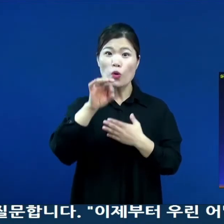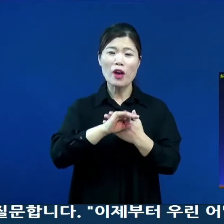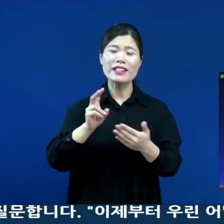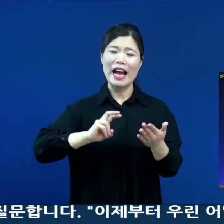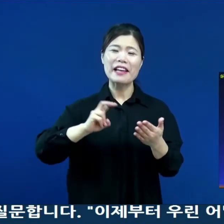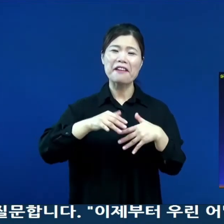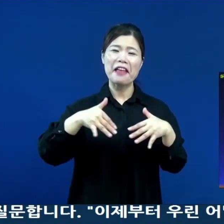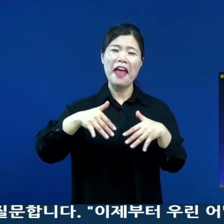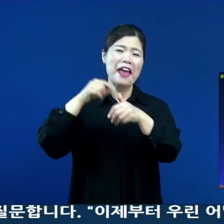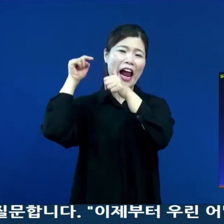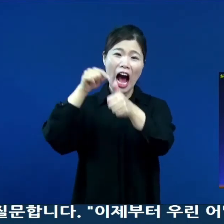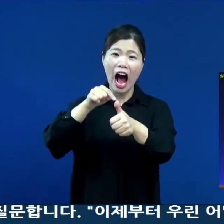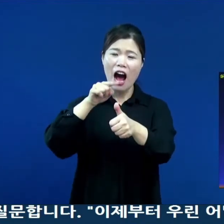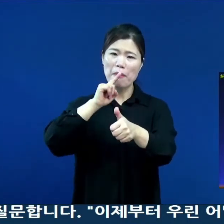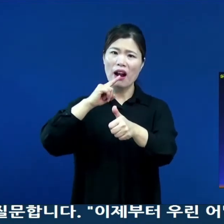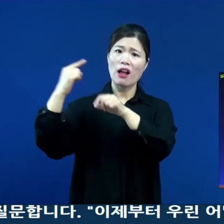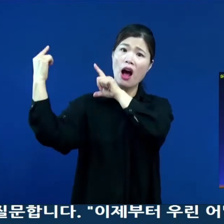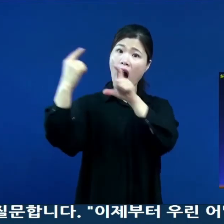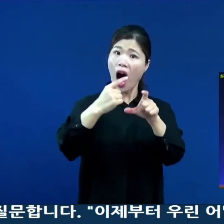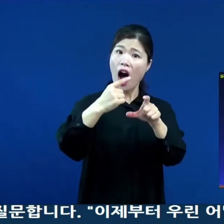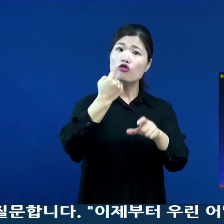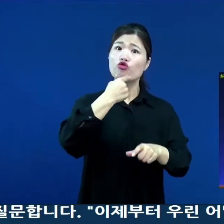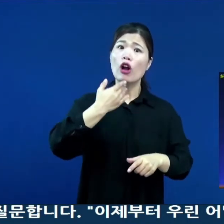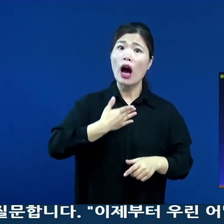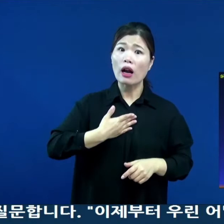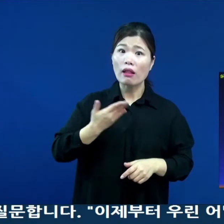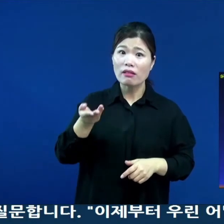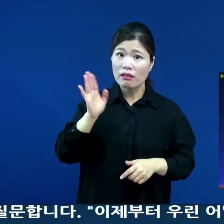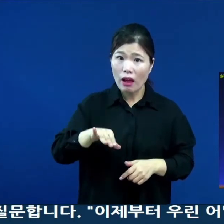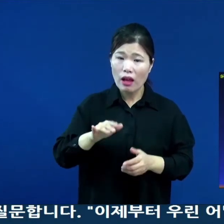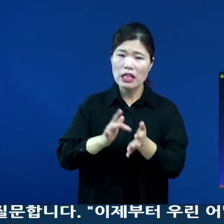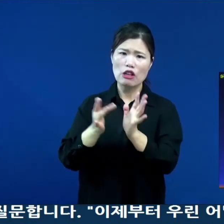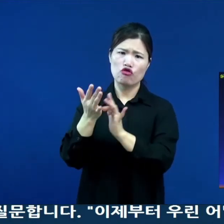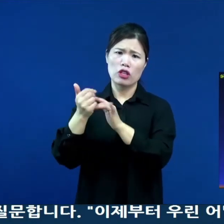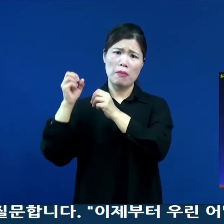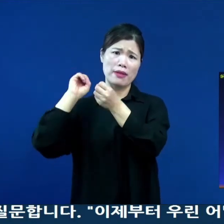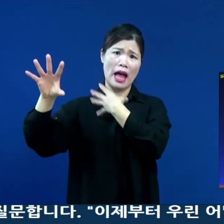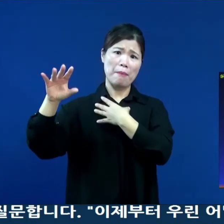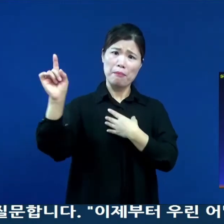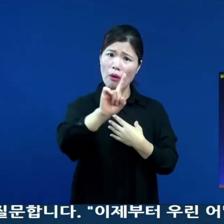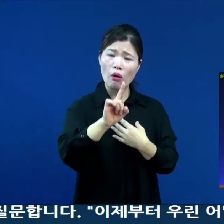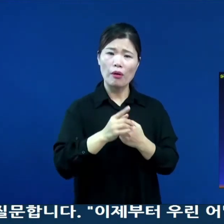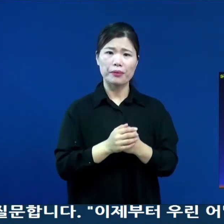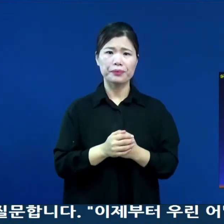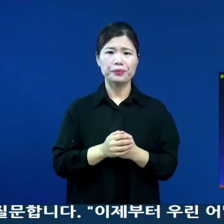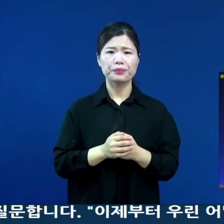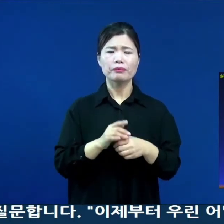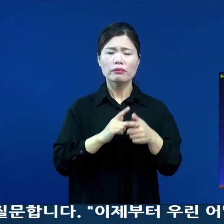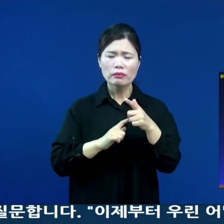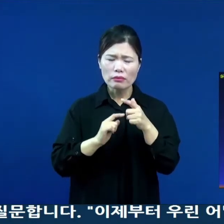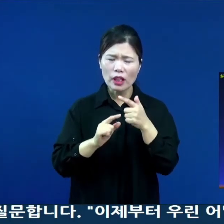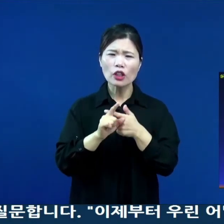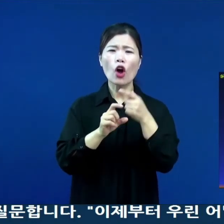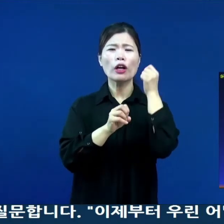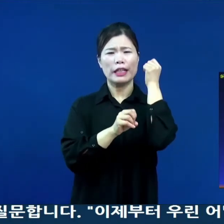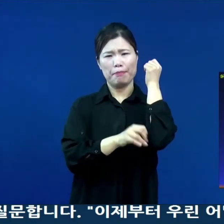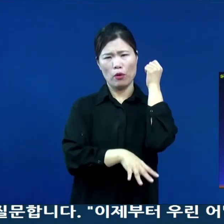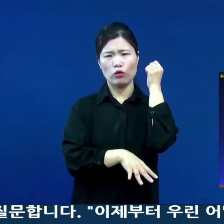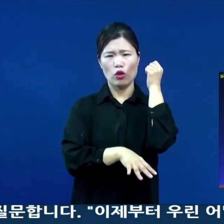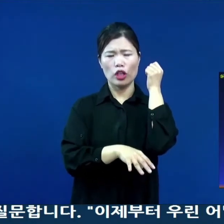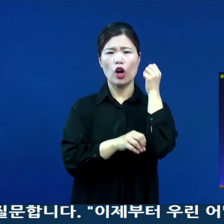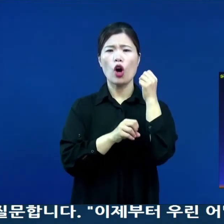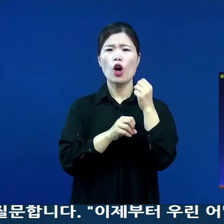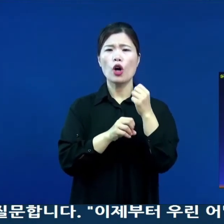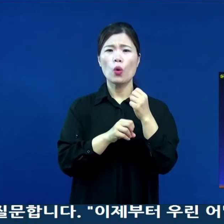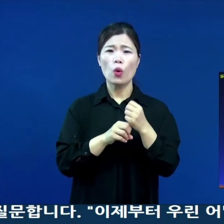하나님의 일이라고 기대를 했는데 예수님의 답은 그것보다 훨씬 더 근본적이고 원리적인